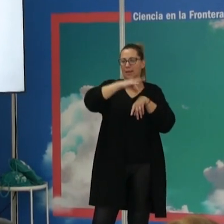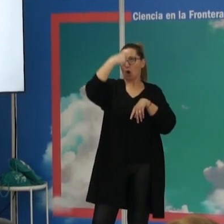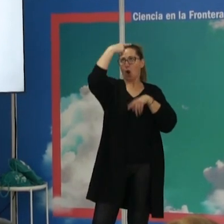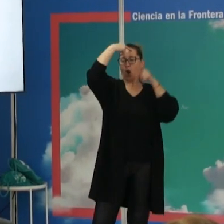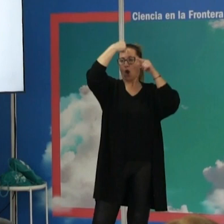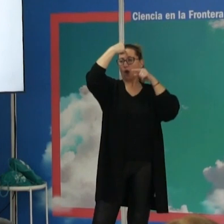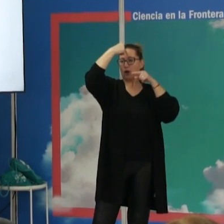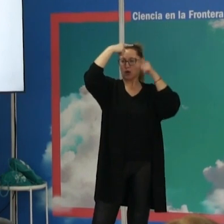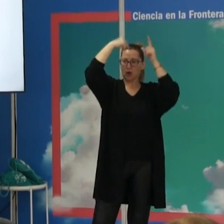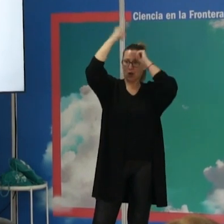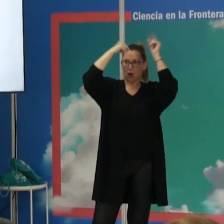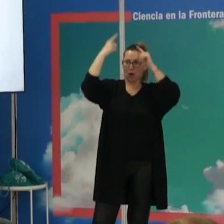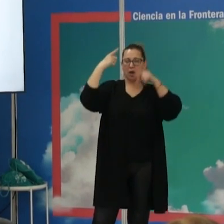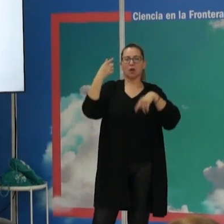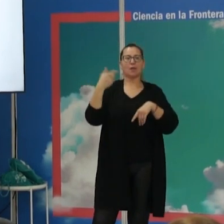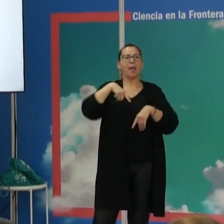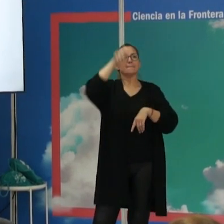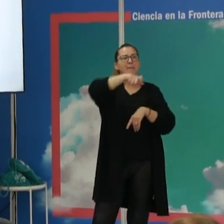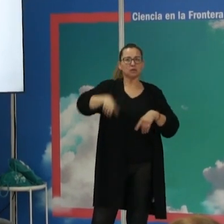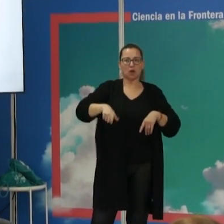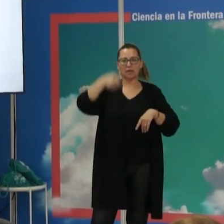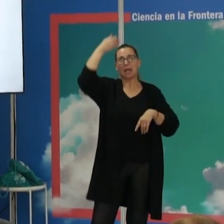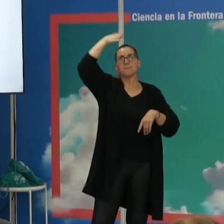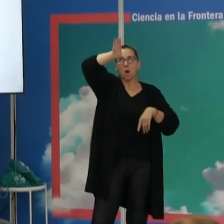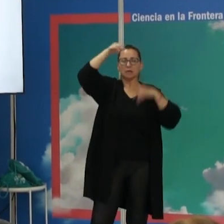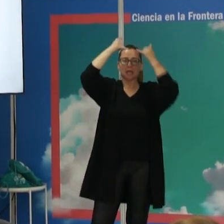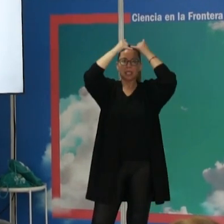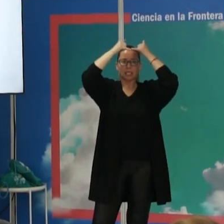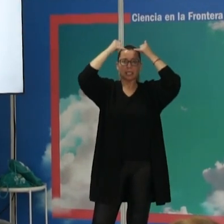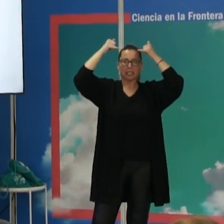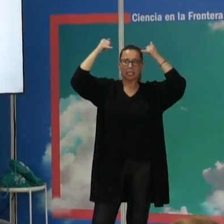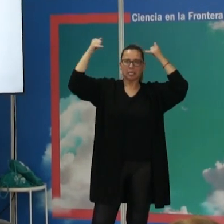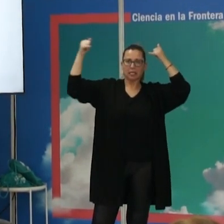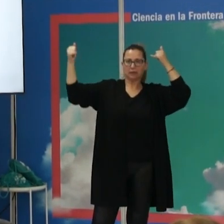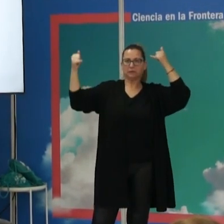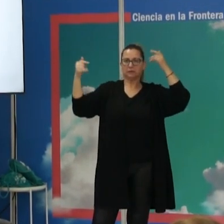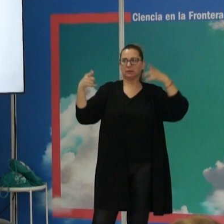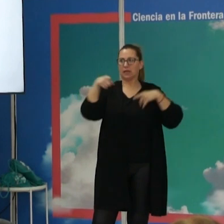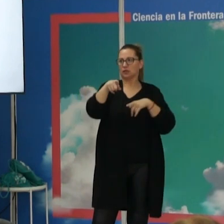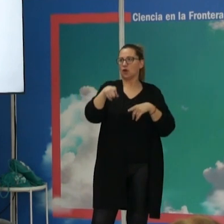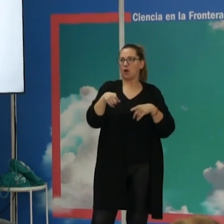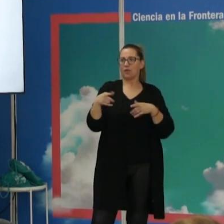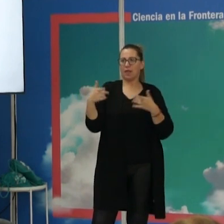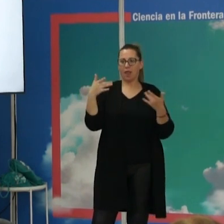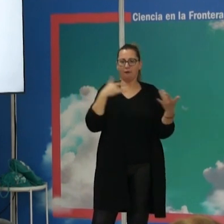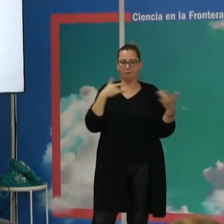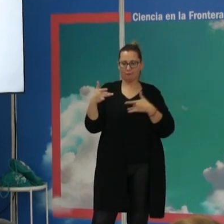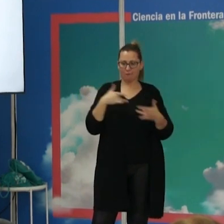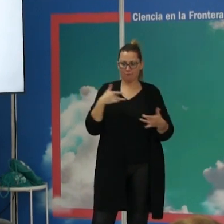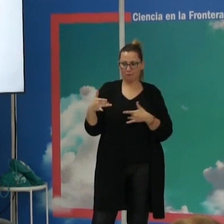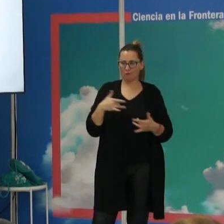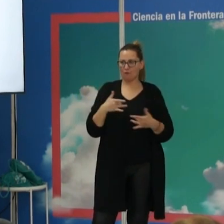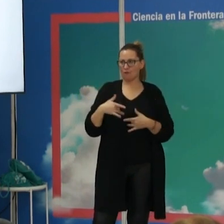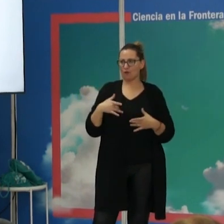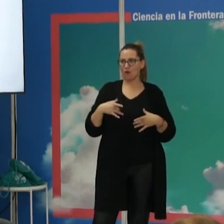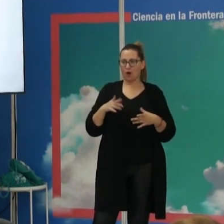afirman que los individuos en muerte cerebral tienen una pérdida irreversible del funcionamiento integrado del organismo como